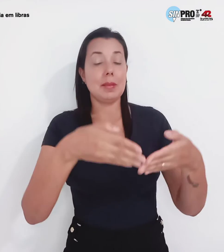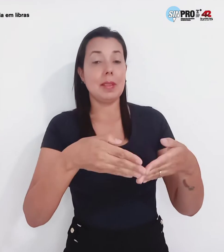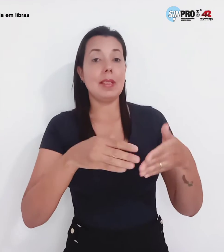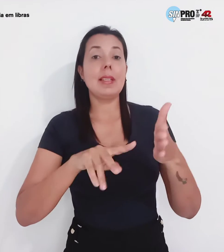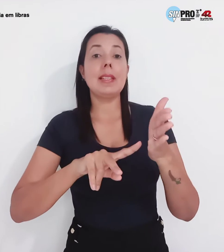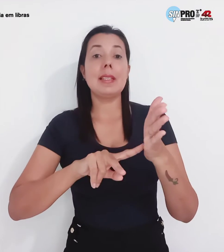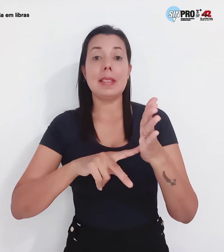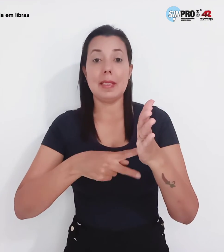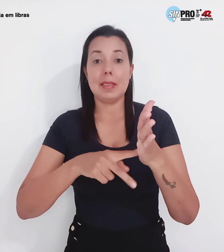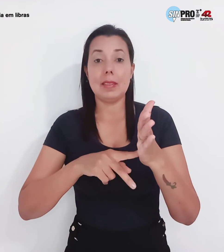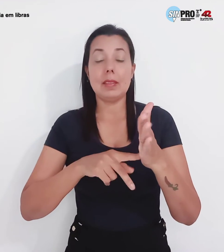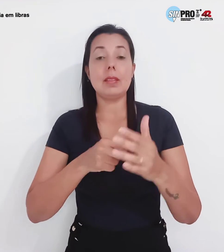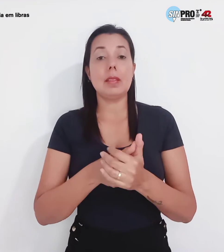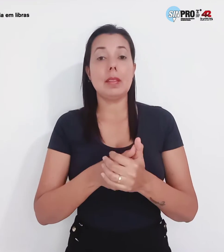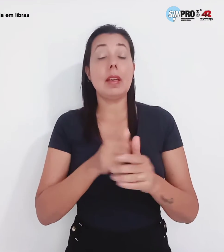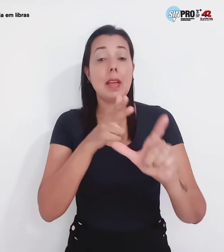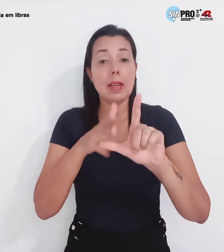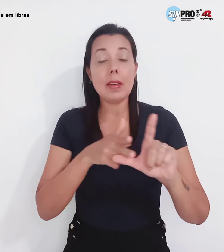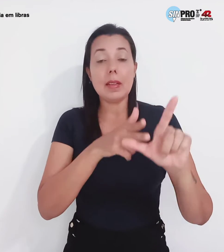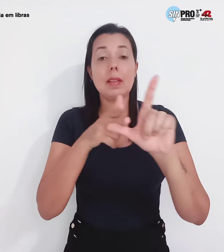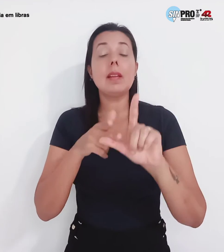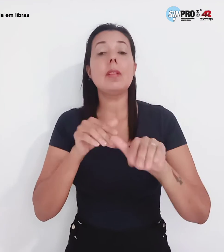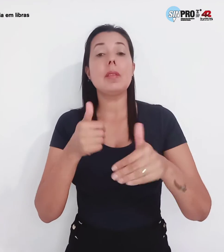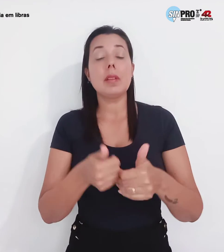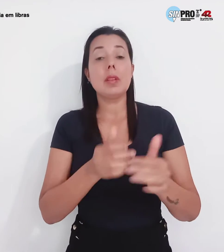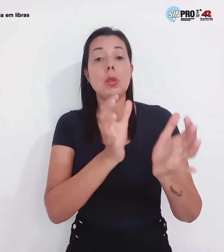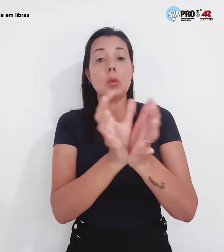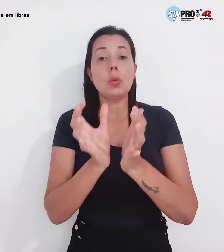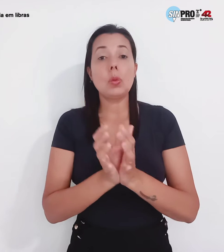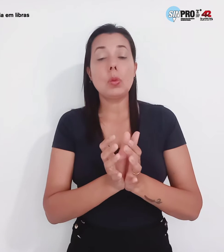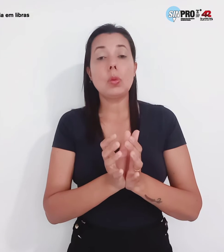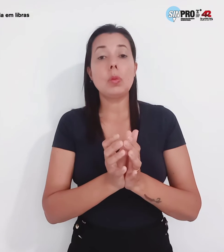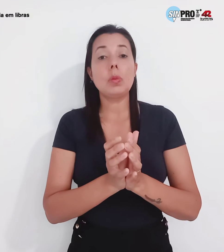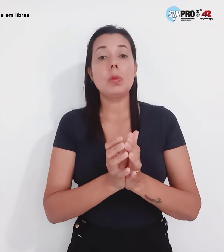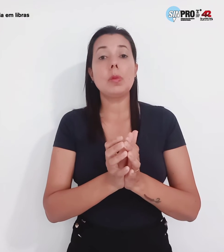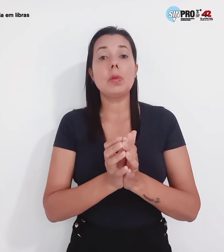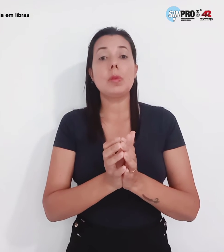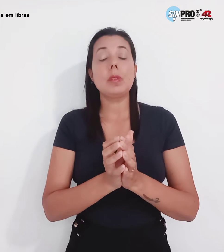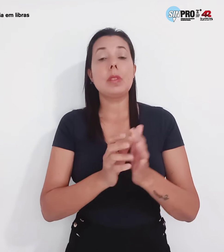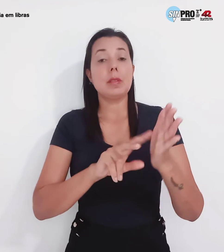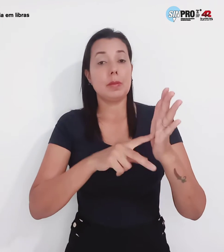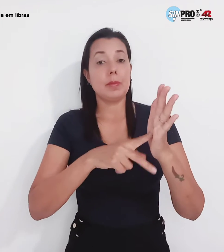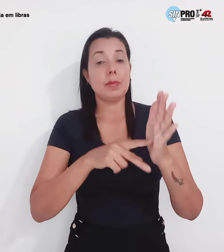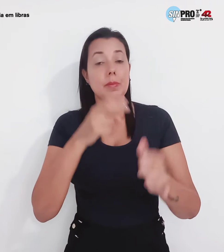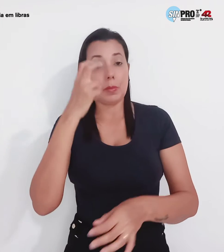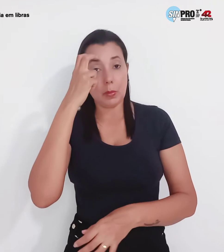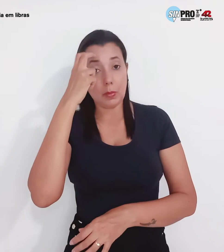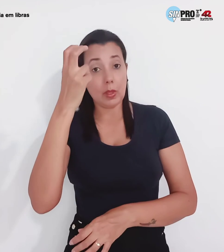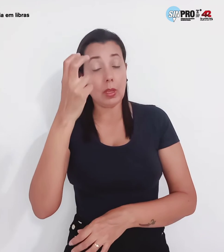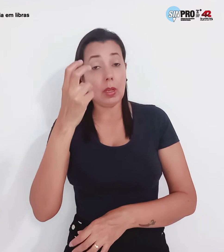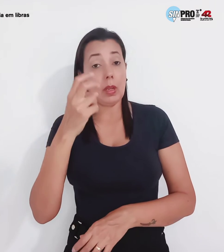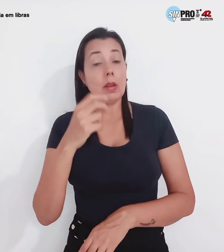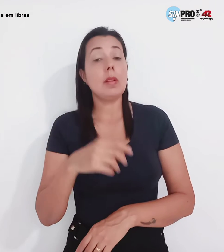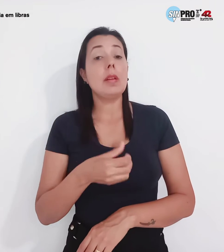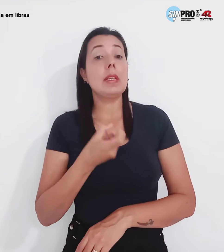live de lançamento do Coletivo SimproCultural nesta sexta-feira 21,